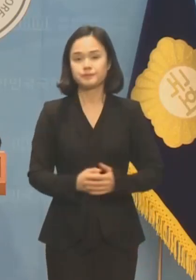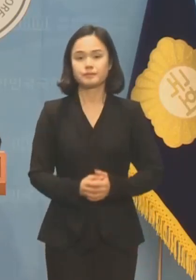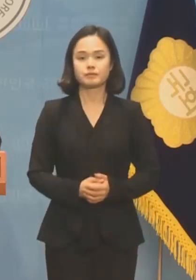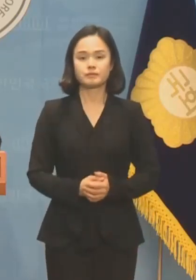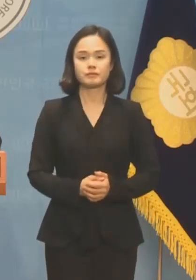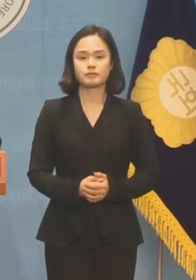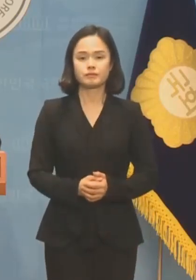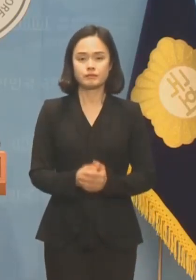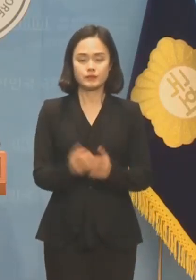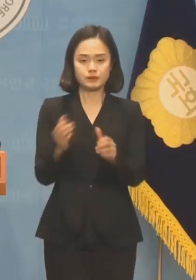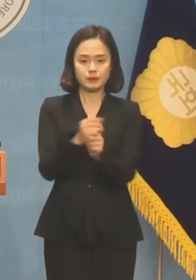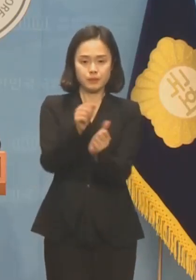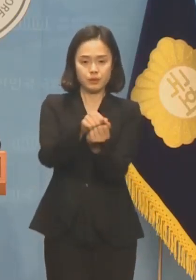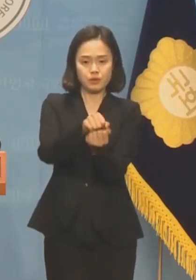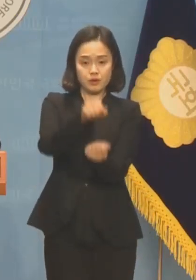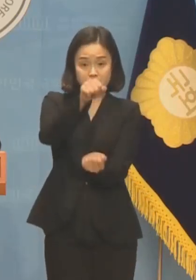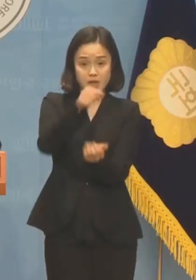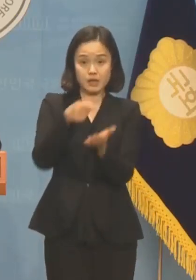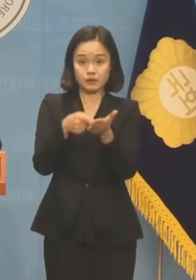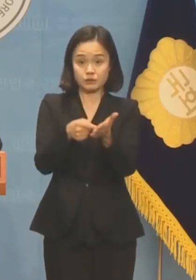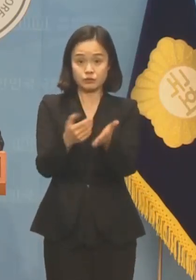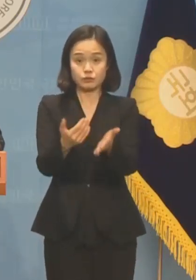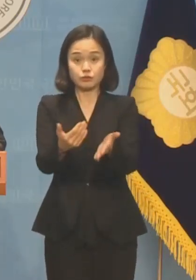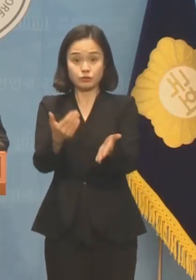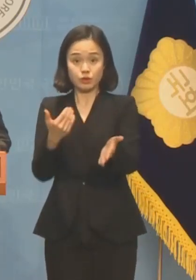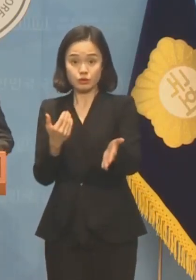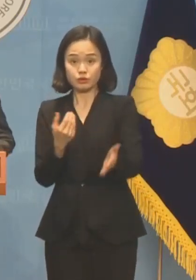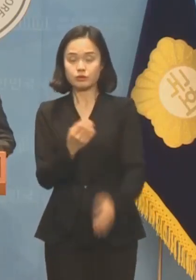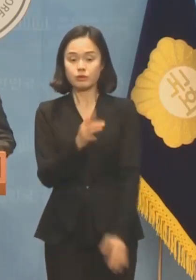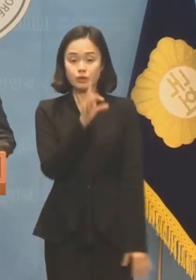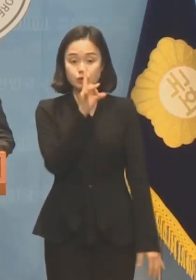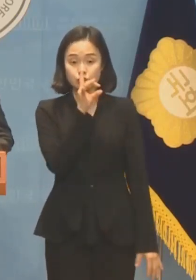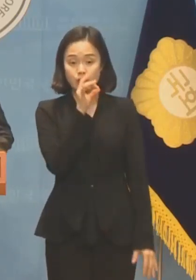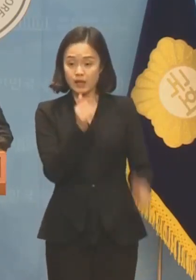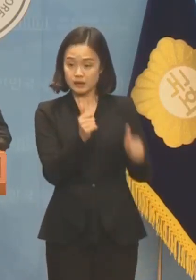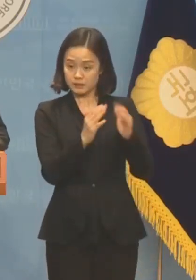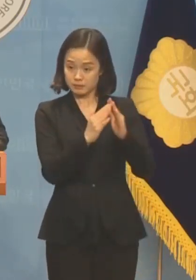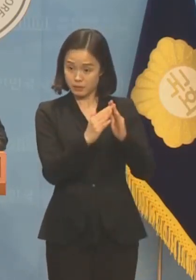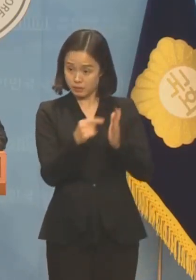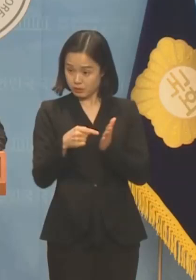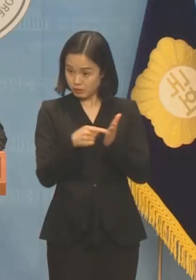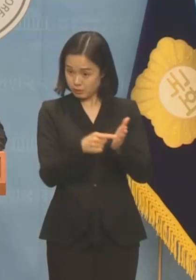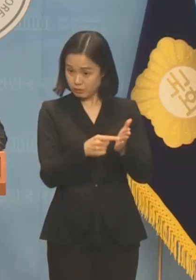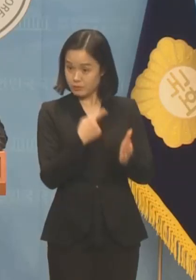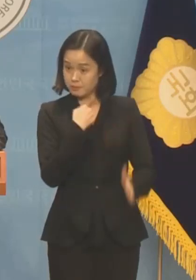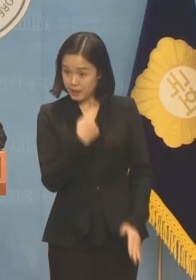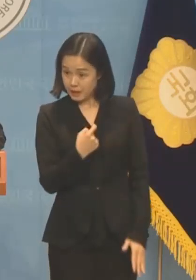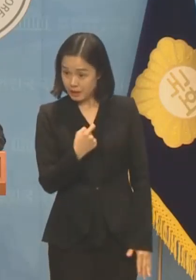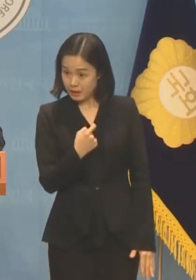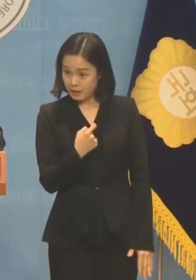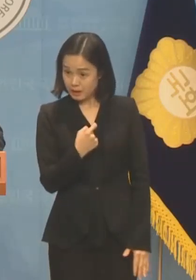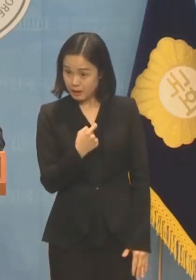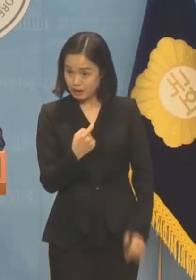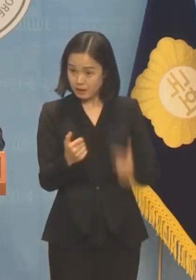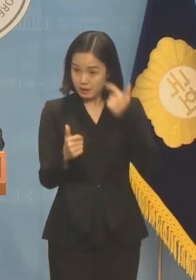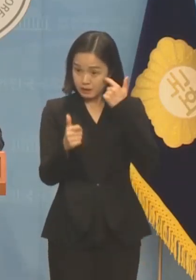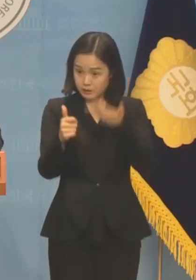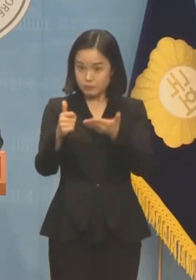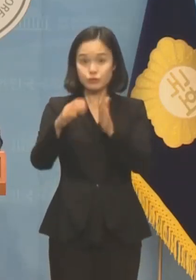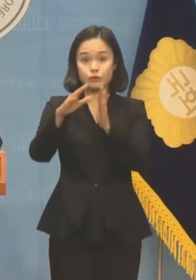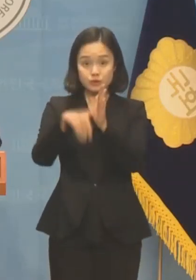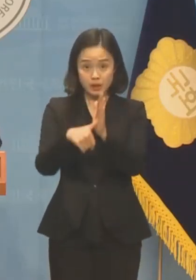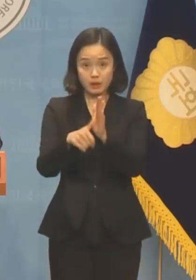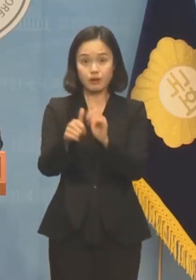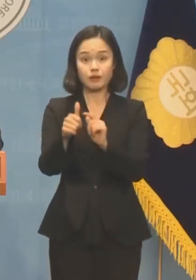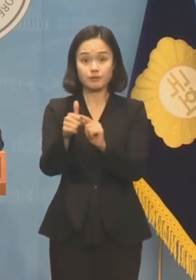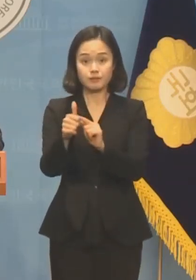혹시 중앙지법에 청구한 적이 있느냐는 우리 장동희 위원의 질의에